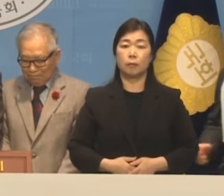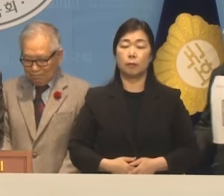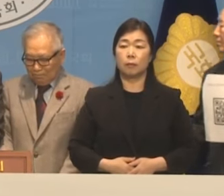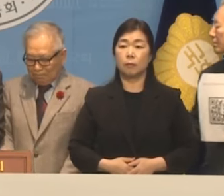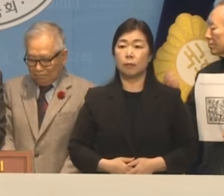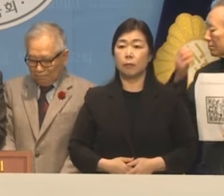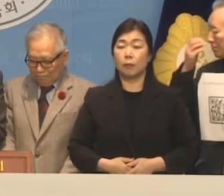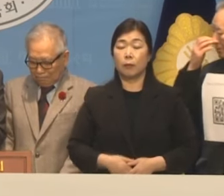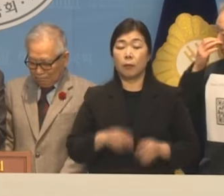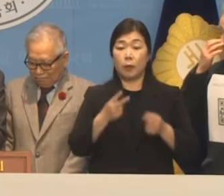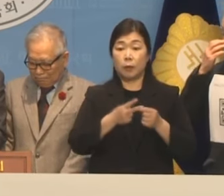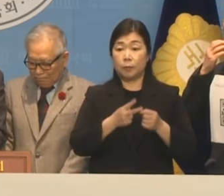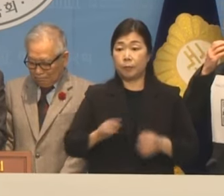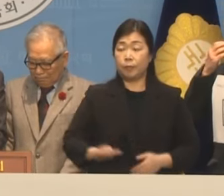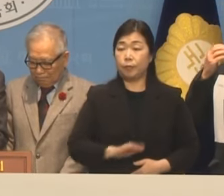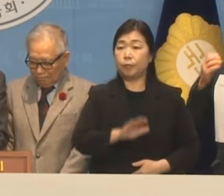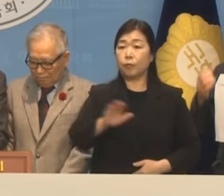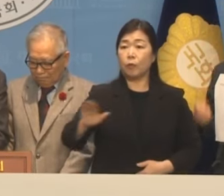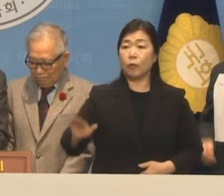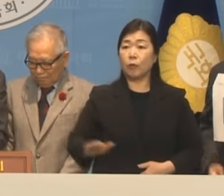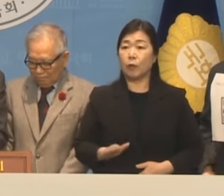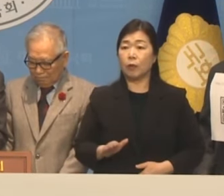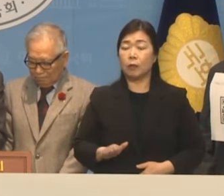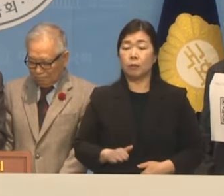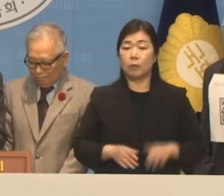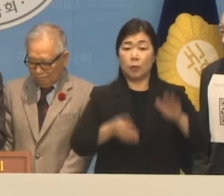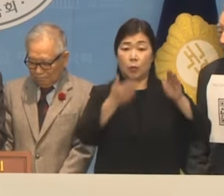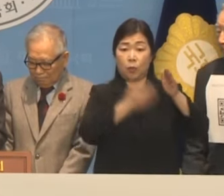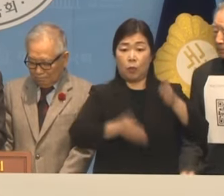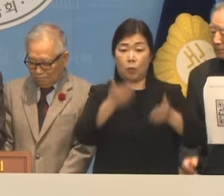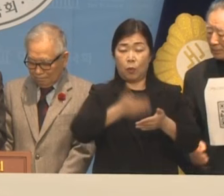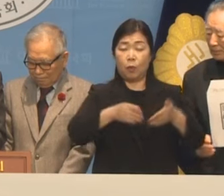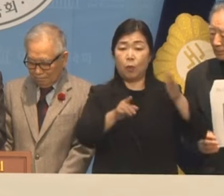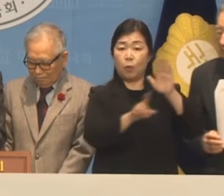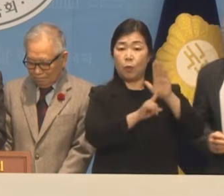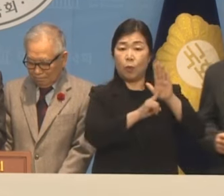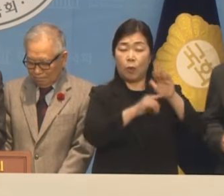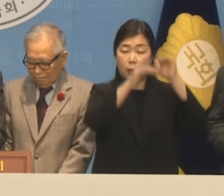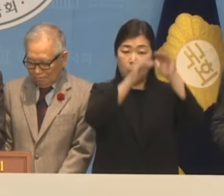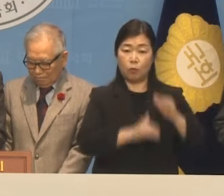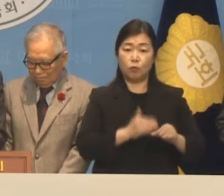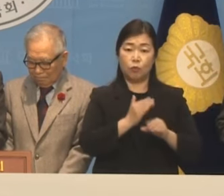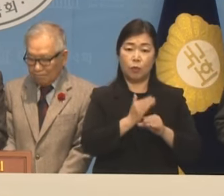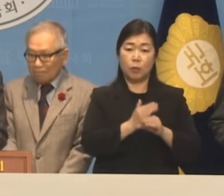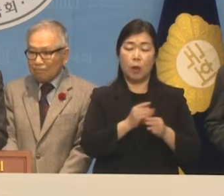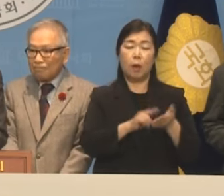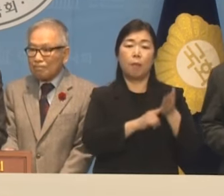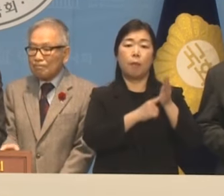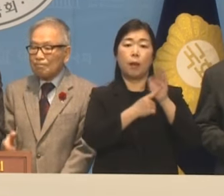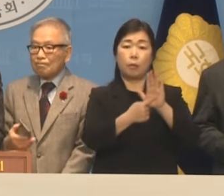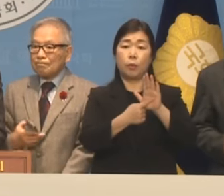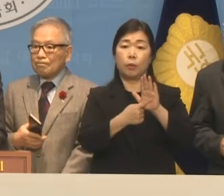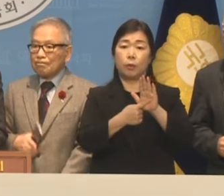이어서 저희들 이 공고할 내용을 중심으로 발표문을